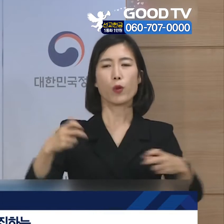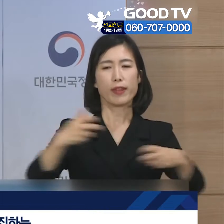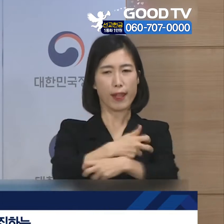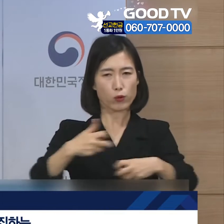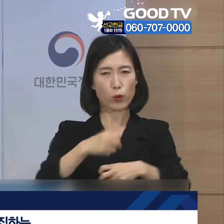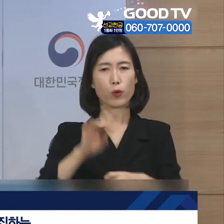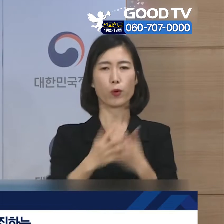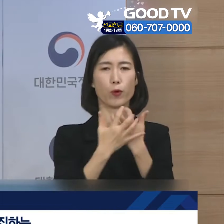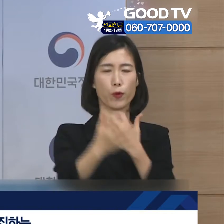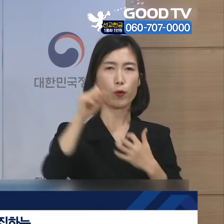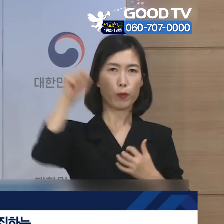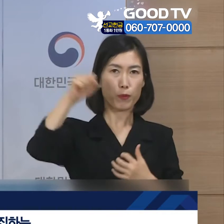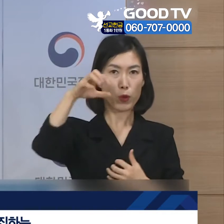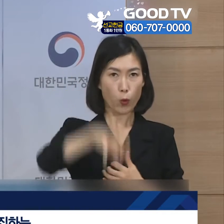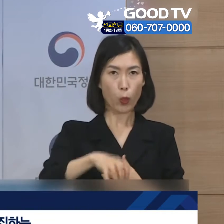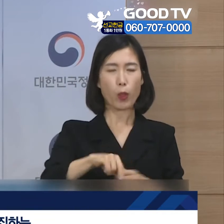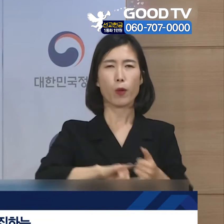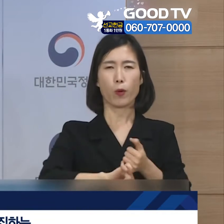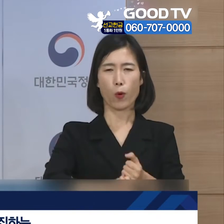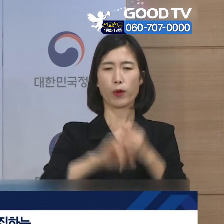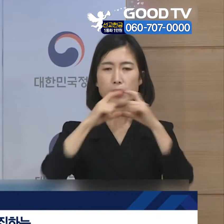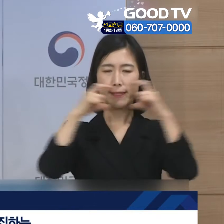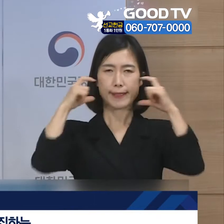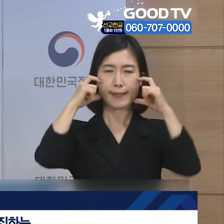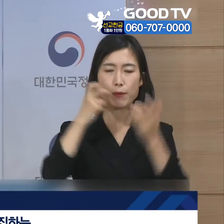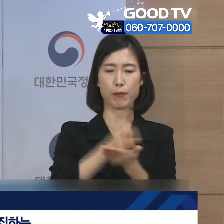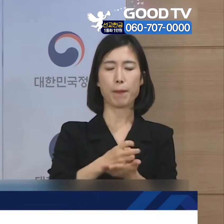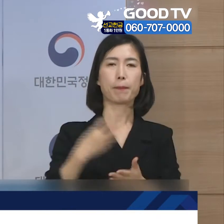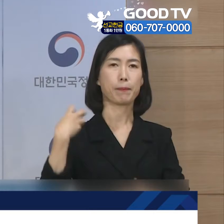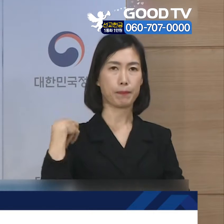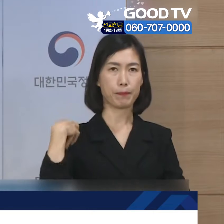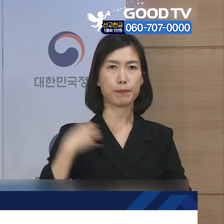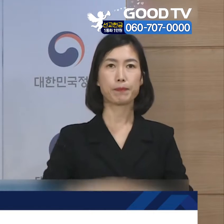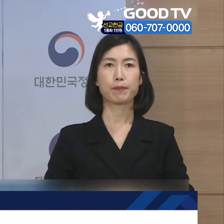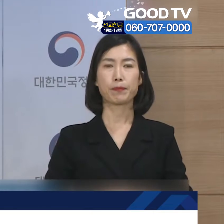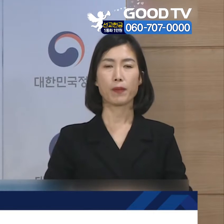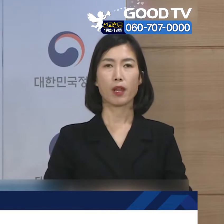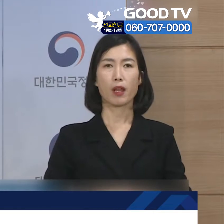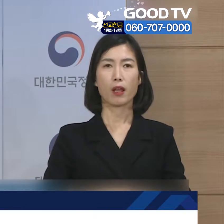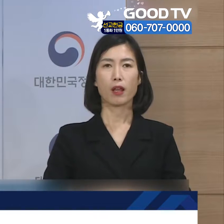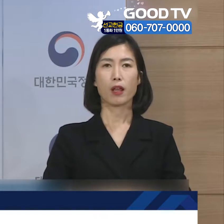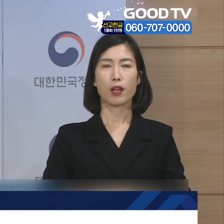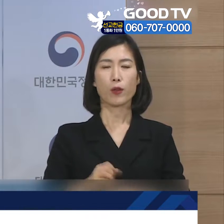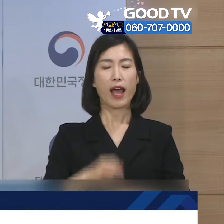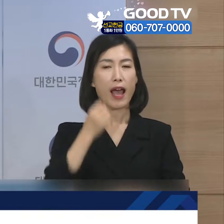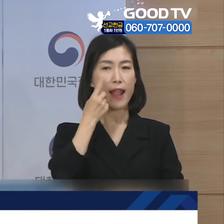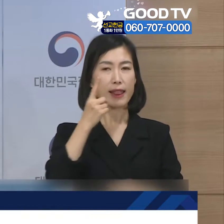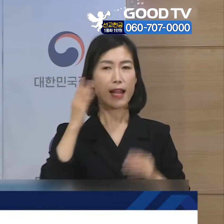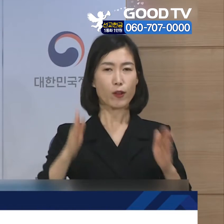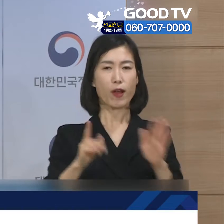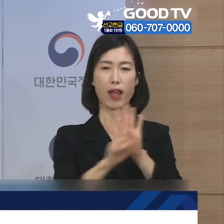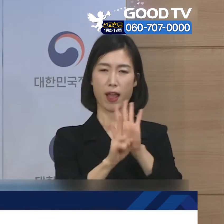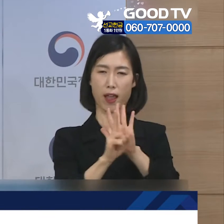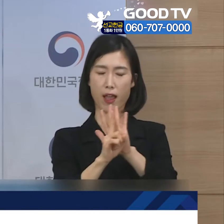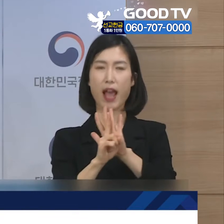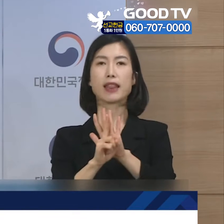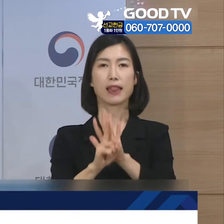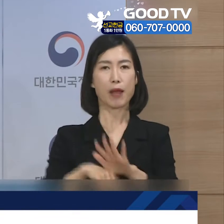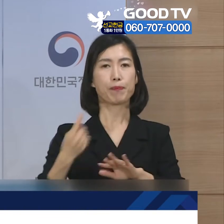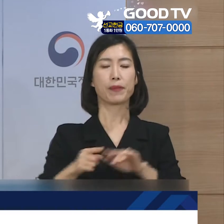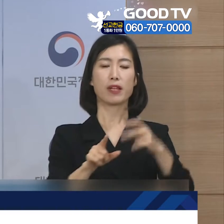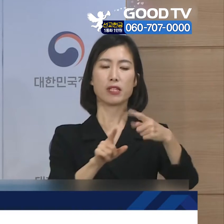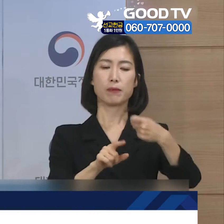집회 등에서는 마스크 착용이 의무화됩니다. 한 달의 계도 기간을 거쳐 11월